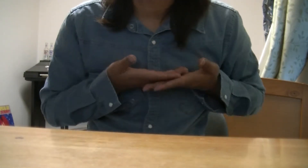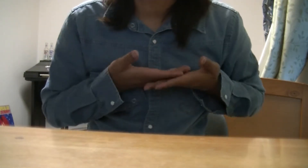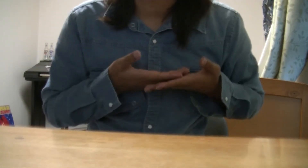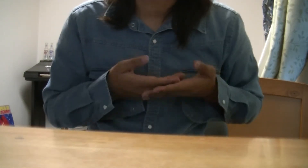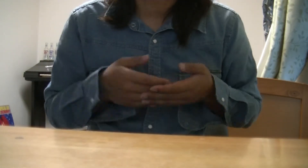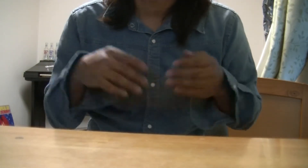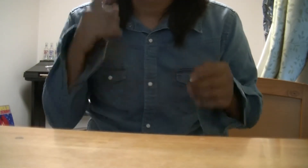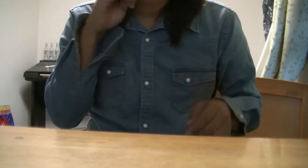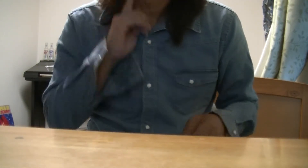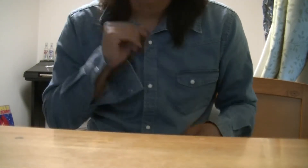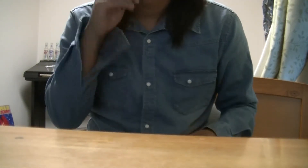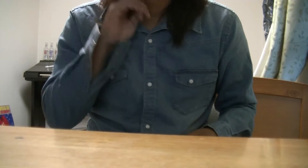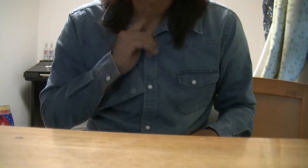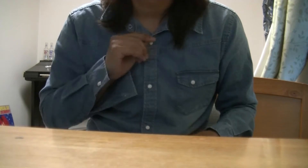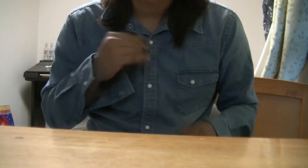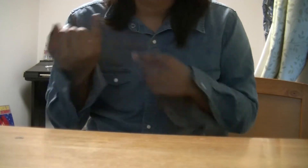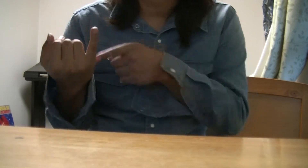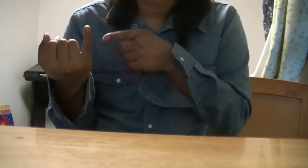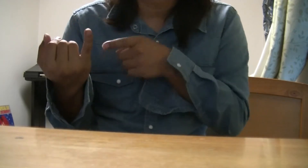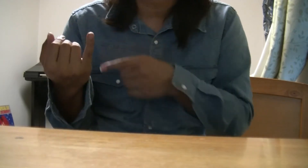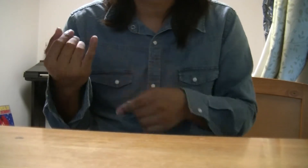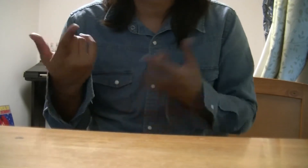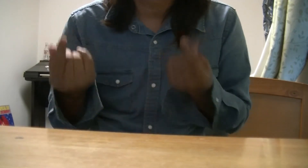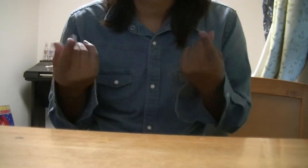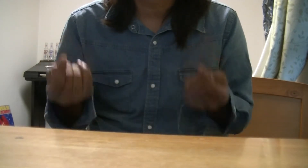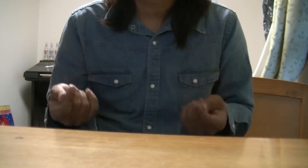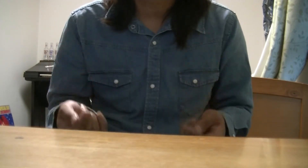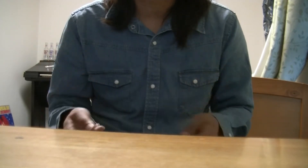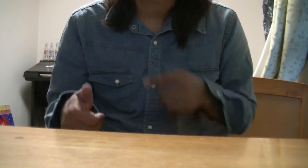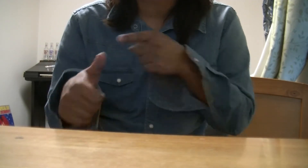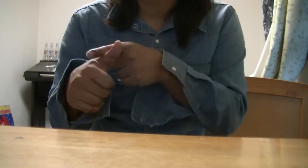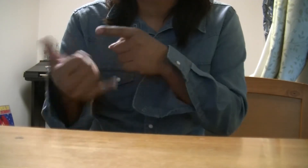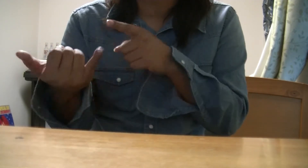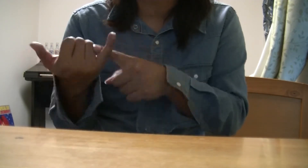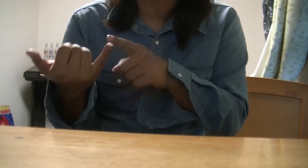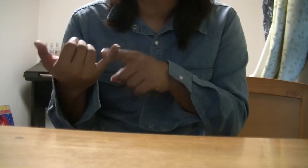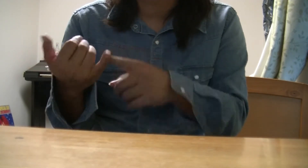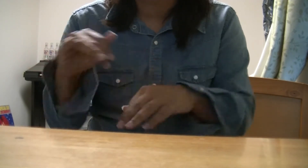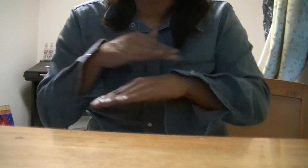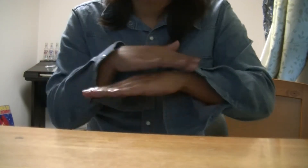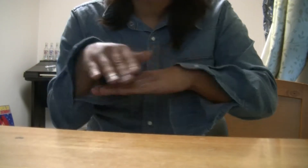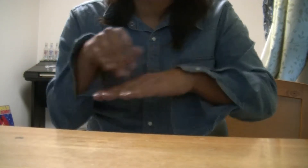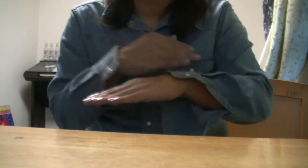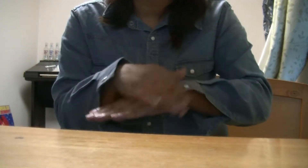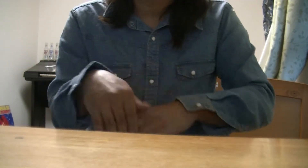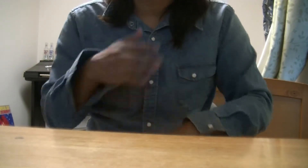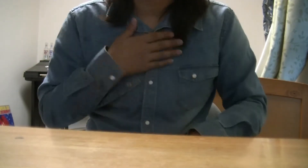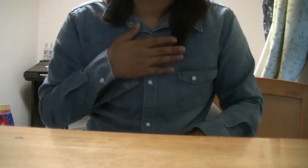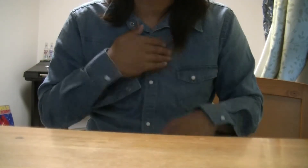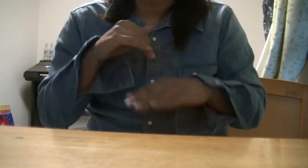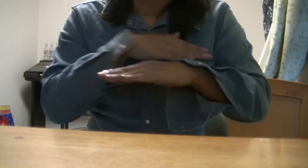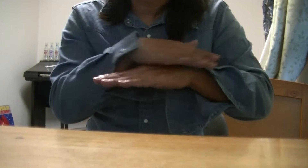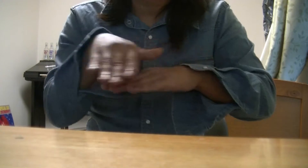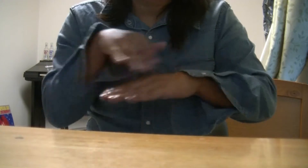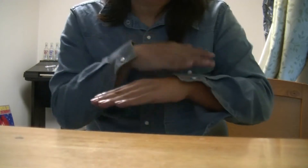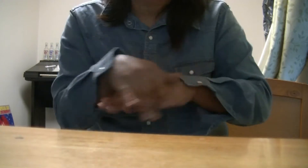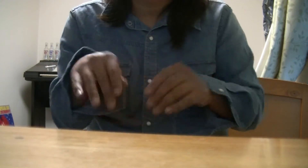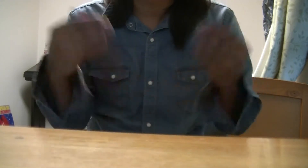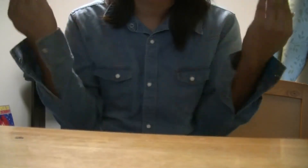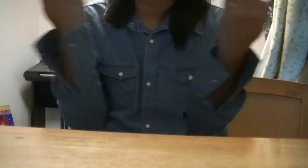変。お母さんもそうです。だからお父さんお母さんを大切にすると自分のことが愛おしくなります。お父さんお母さんが自分が